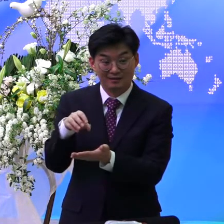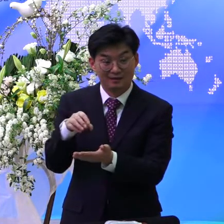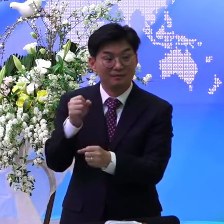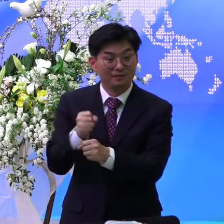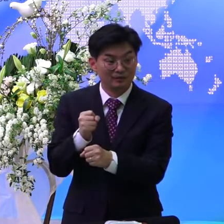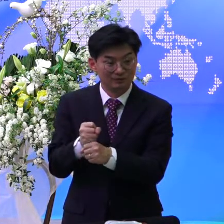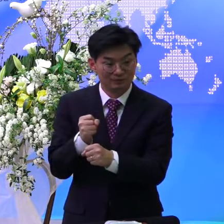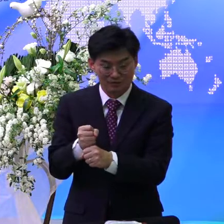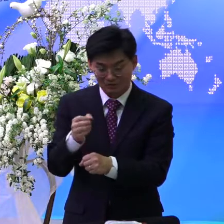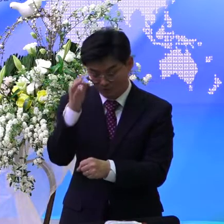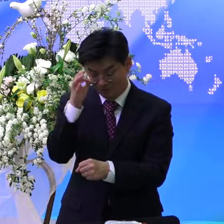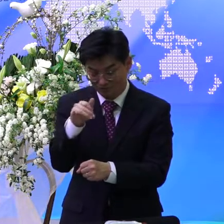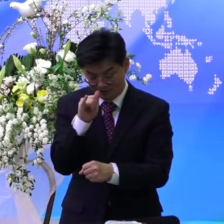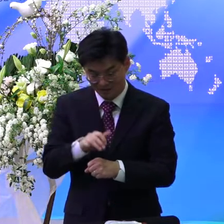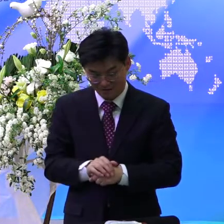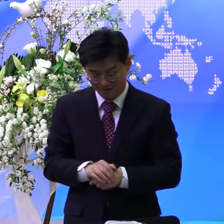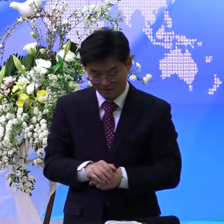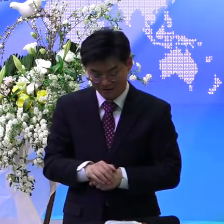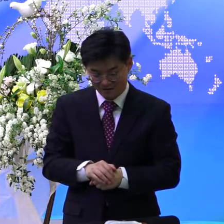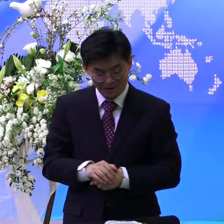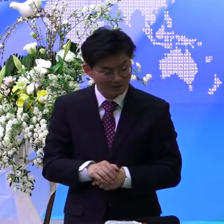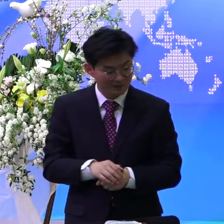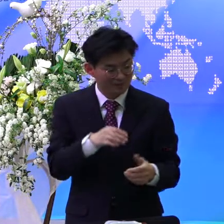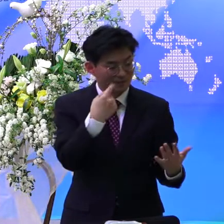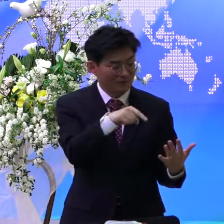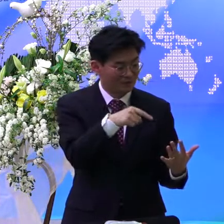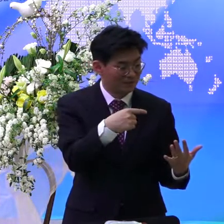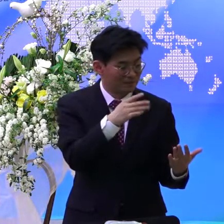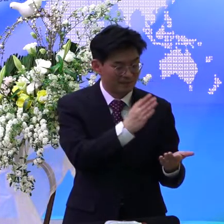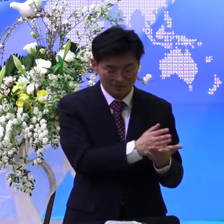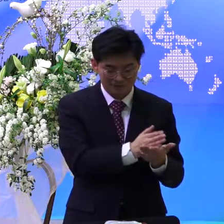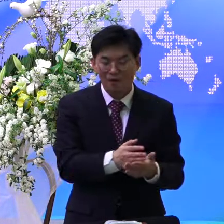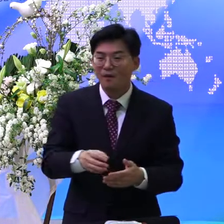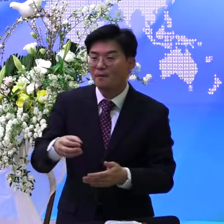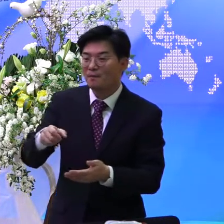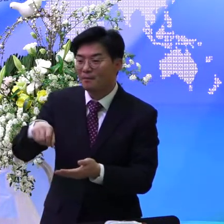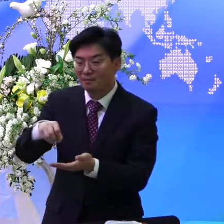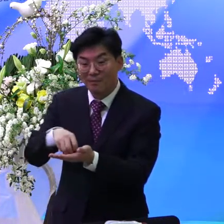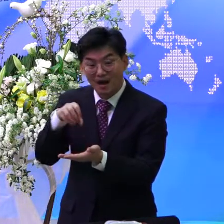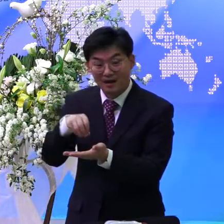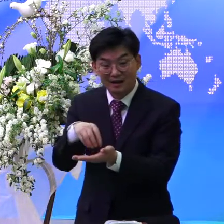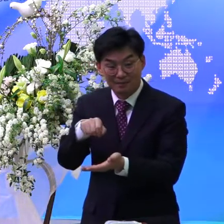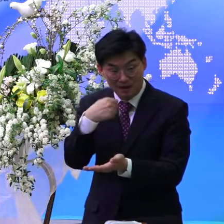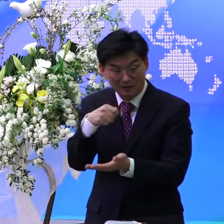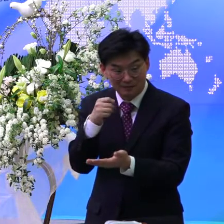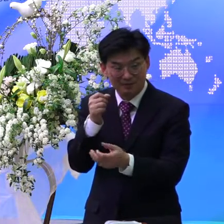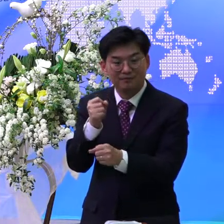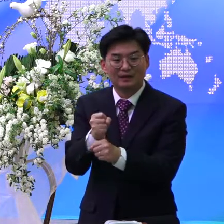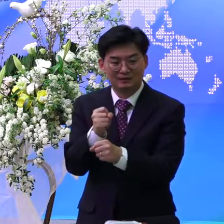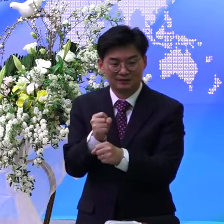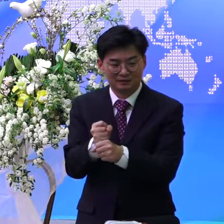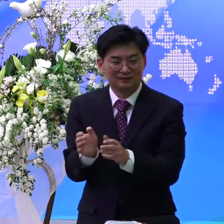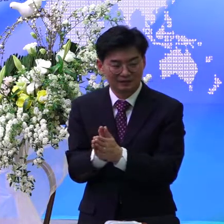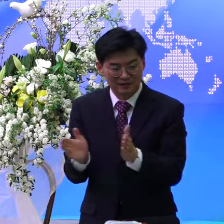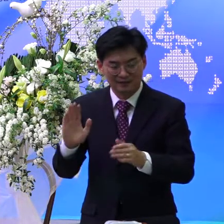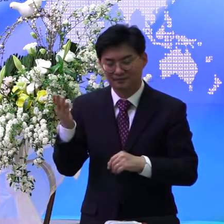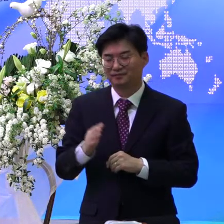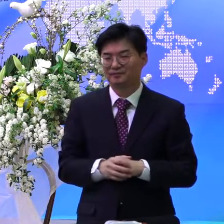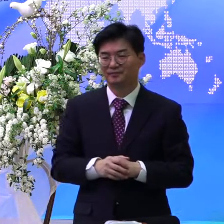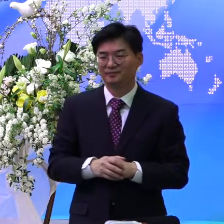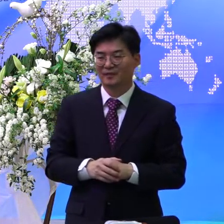그러면서 이 토스트 가게가 알려져 갔는데 한 번은 또 어려운 일이 있었을 때 굉장히 힘들고 어려울 때에 한